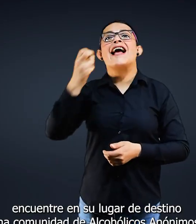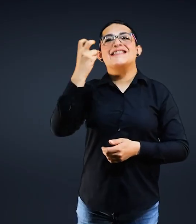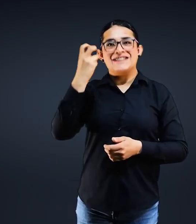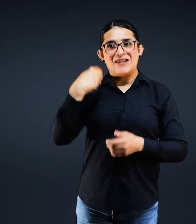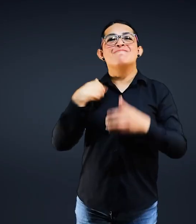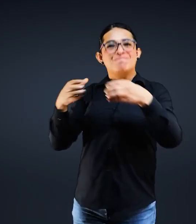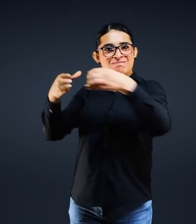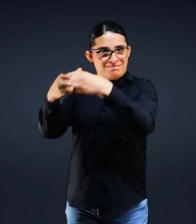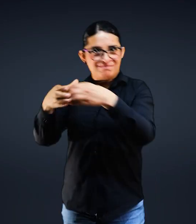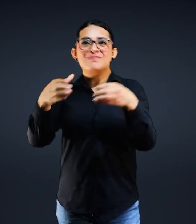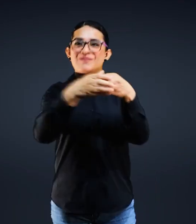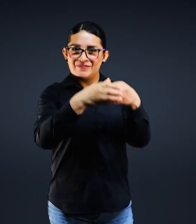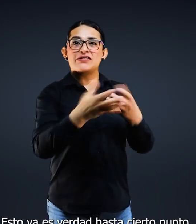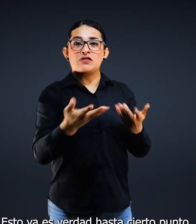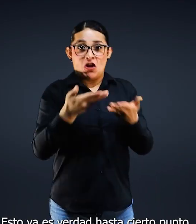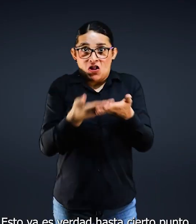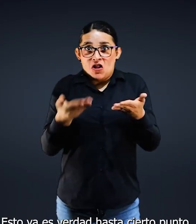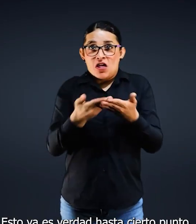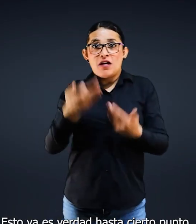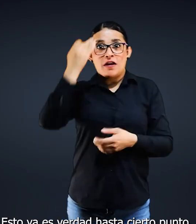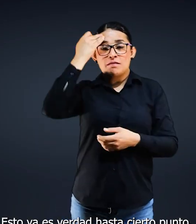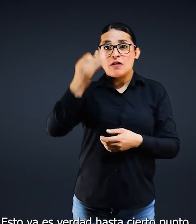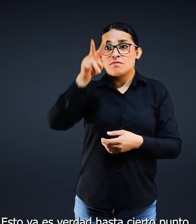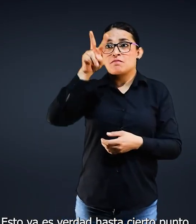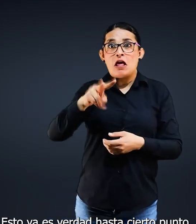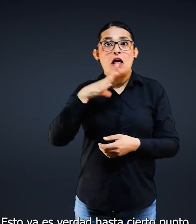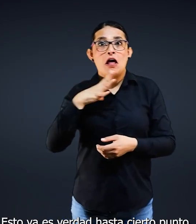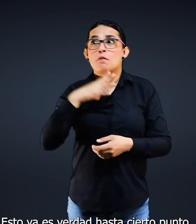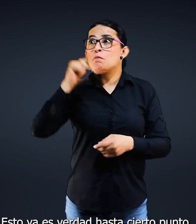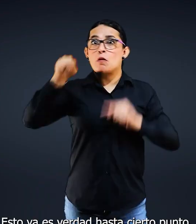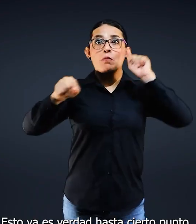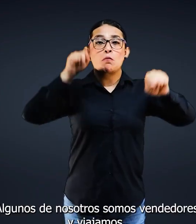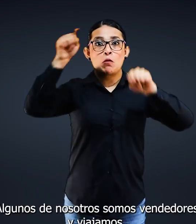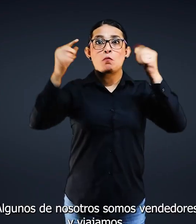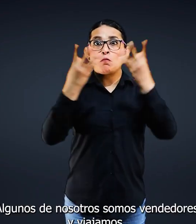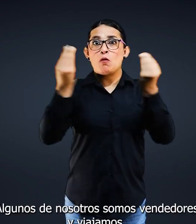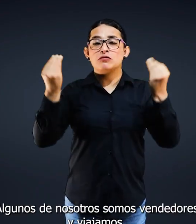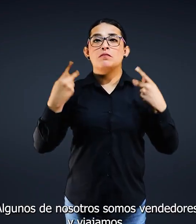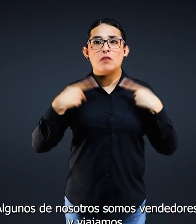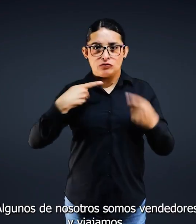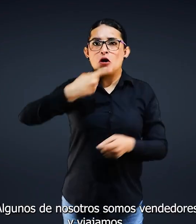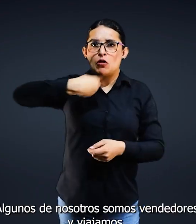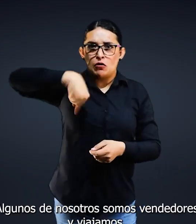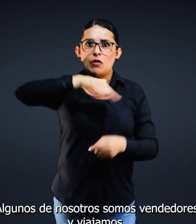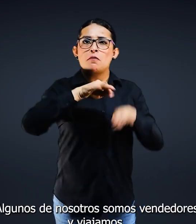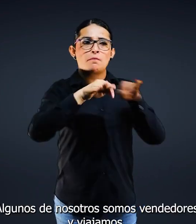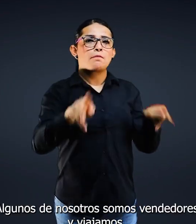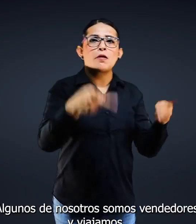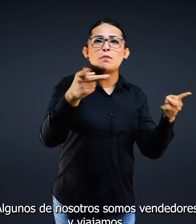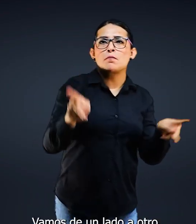anónimos. Esto ya es verdad hasta cierto punto. Algunos de nosotros somos vendedores y viajamos,